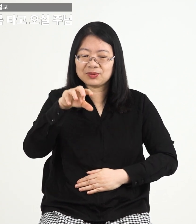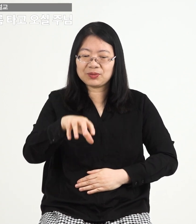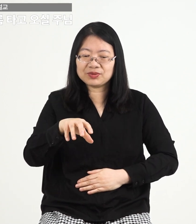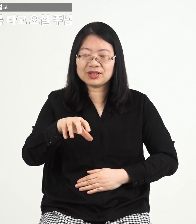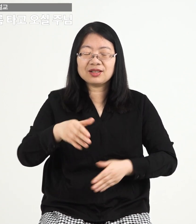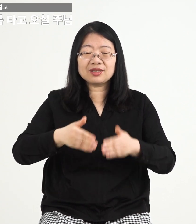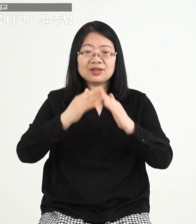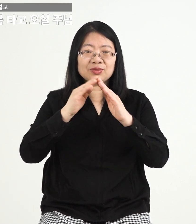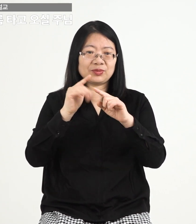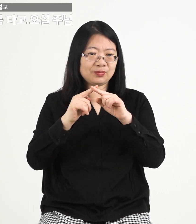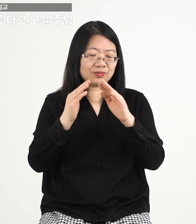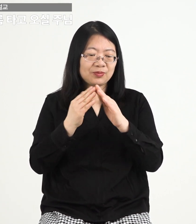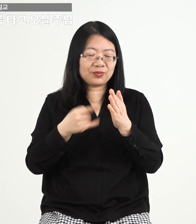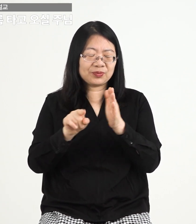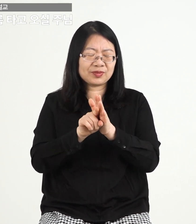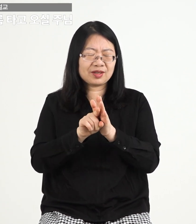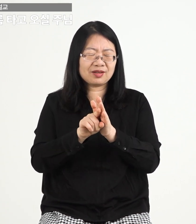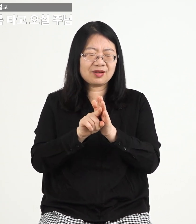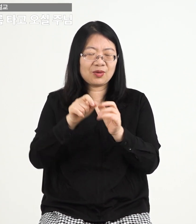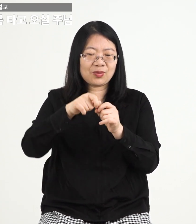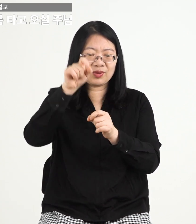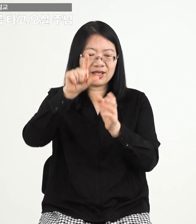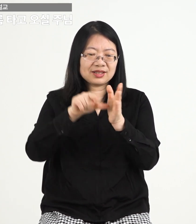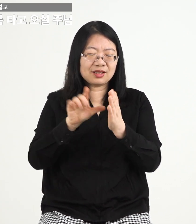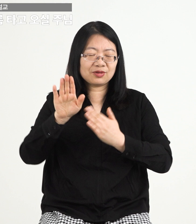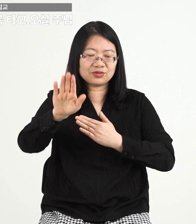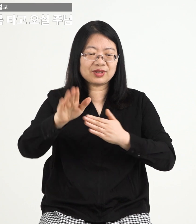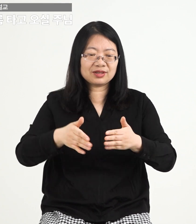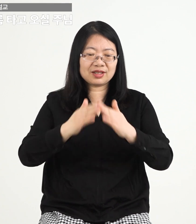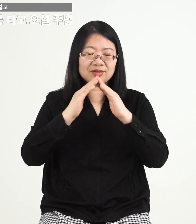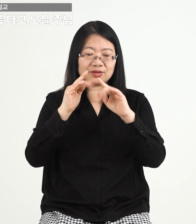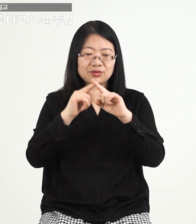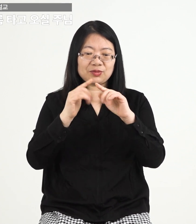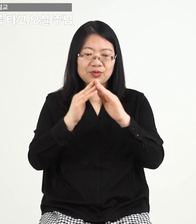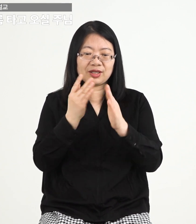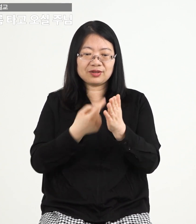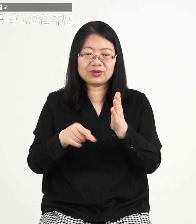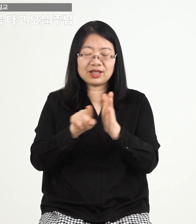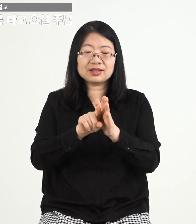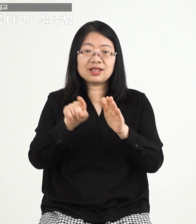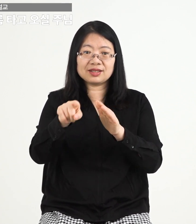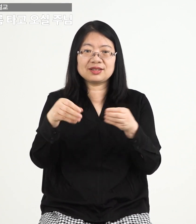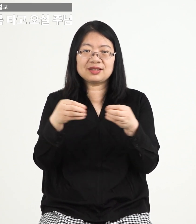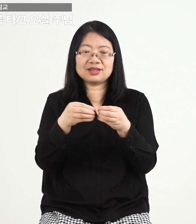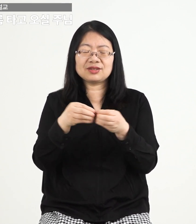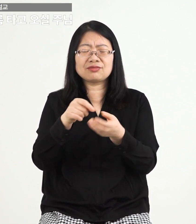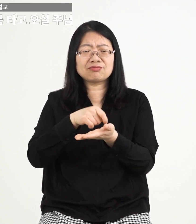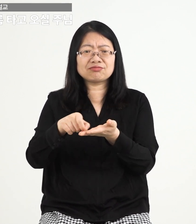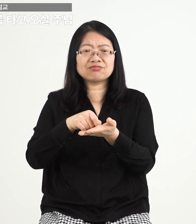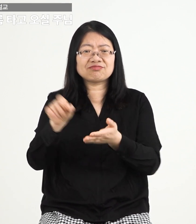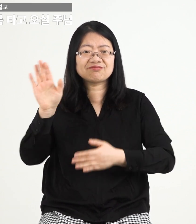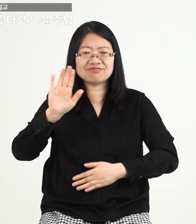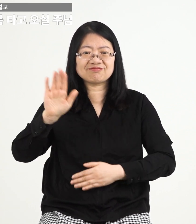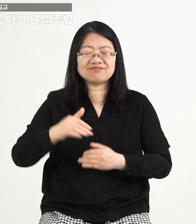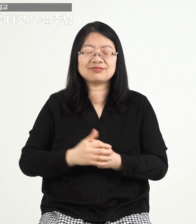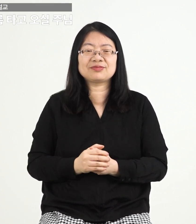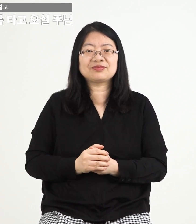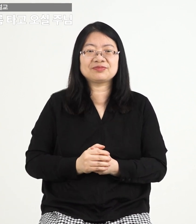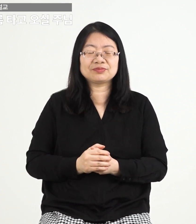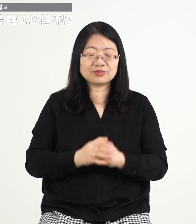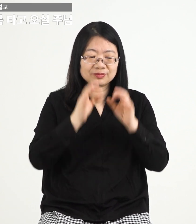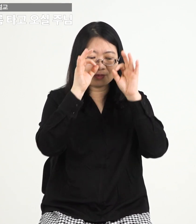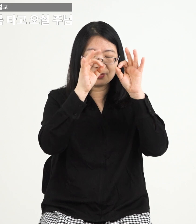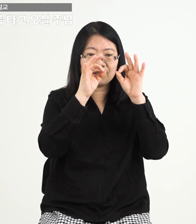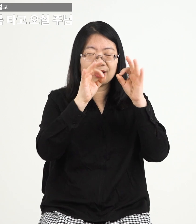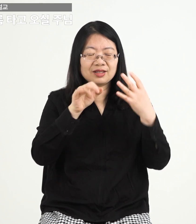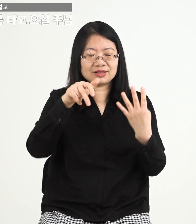위해서, 몇천 년 후에 이 땅에 태동될 교회를 위해서 이 글을 쓰지 않았어요. 여기